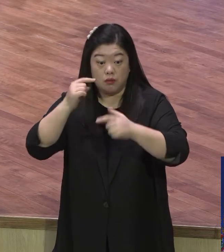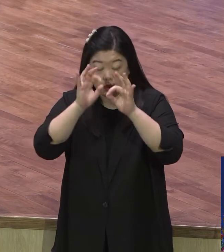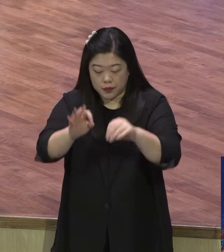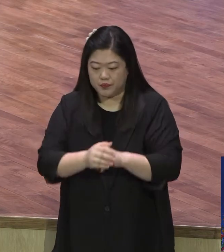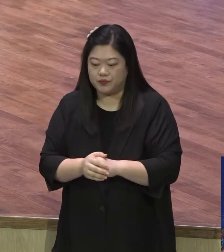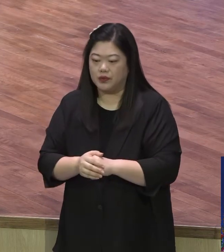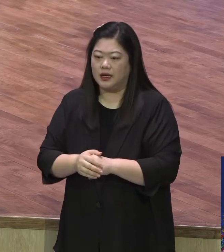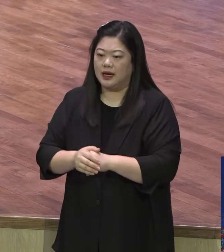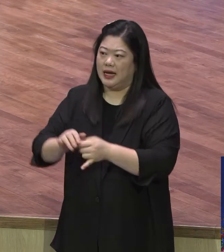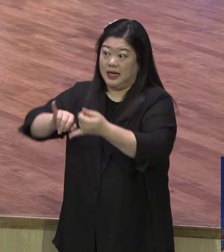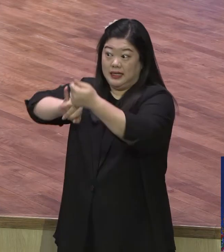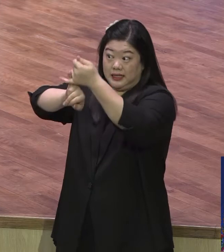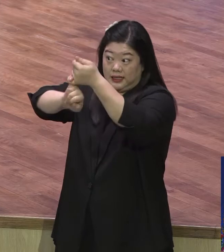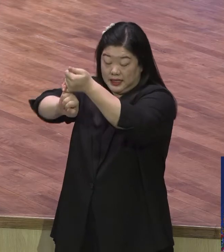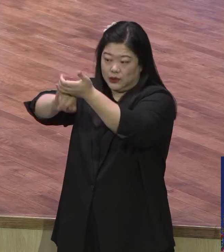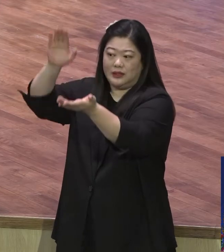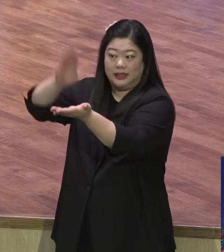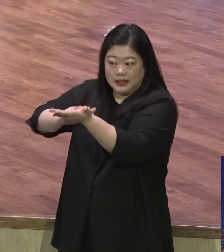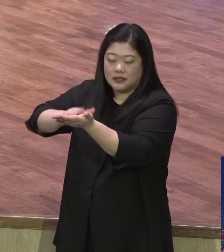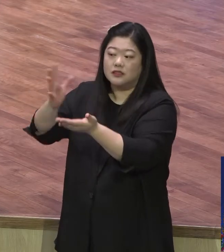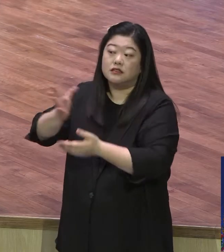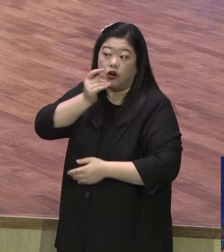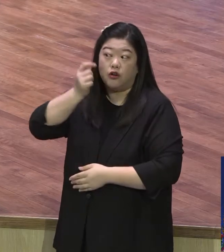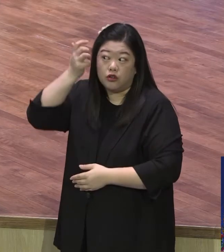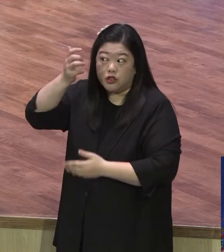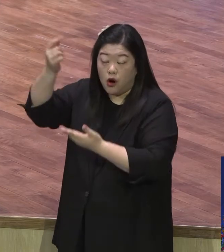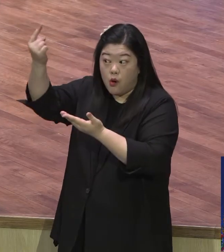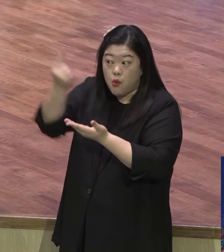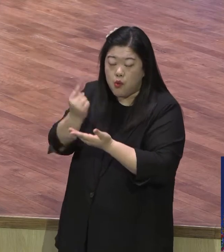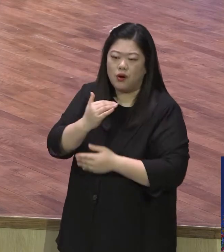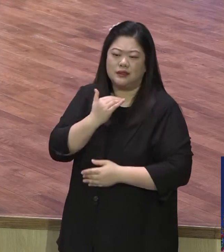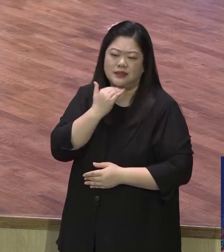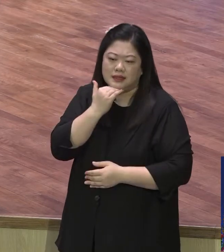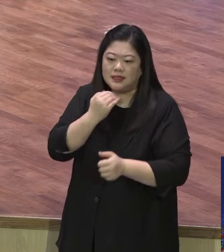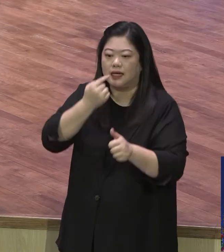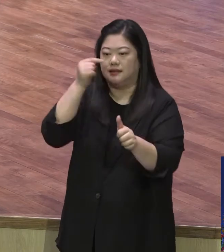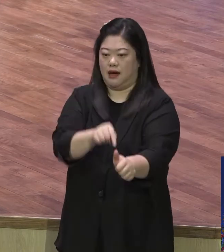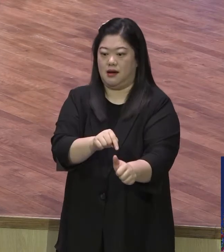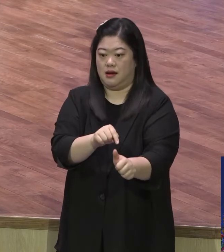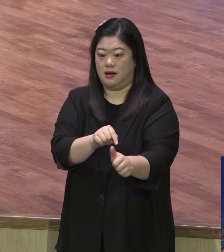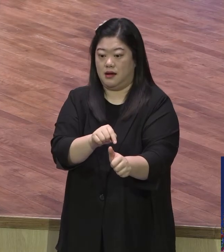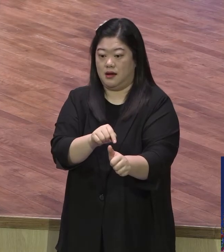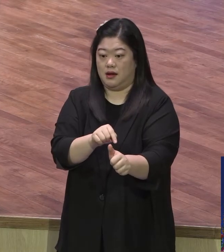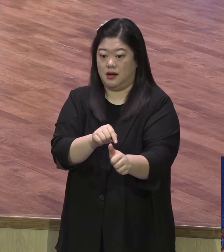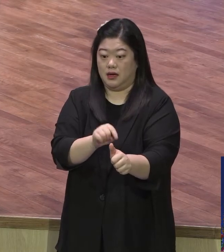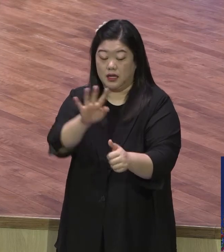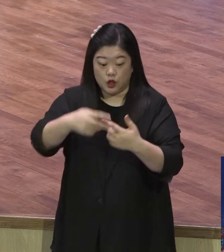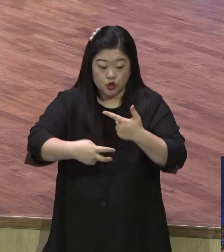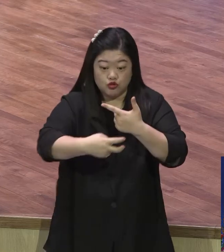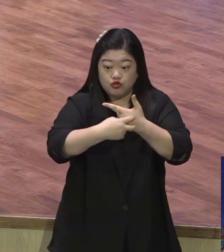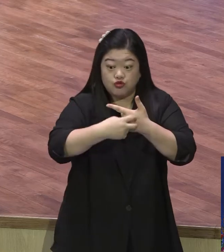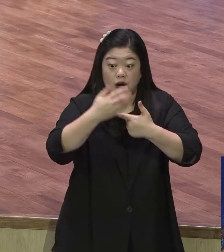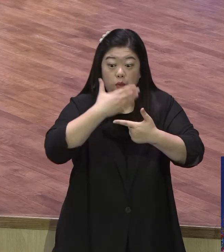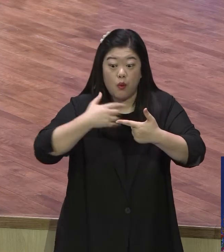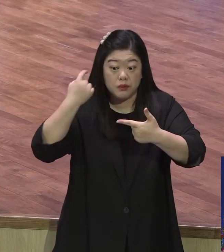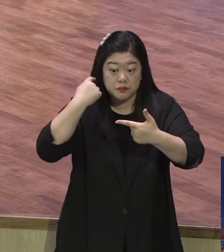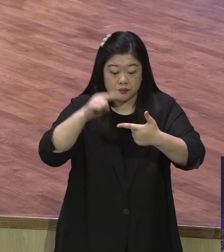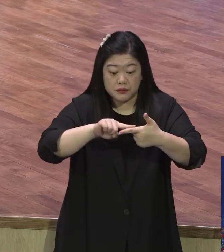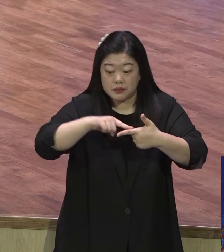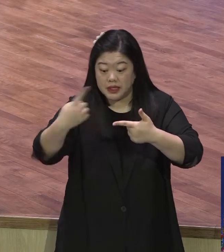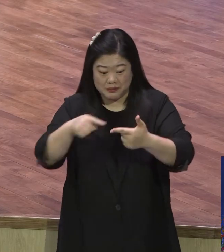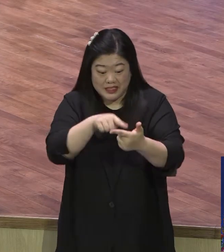약속한 성령을 기다리라 누가 복음의 후속편이 뭐요 사도행전이에요 누가가 기록한 책의 두 개다